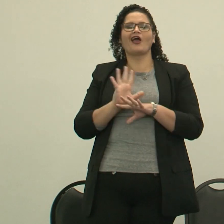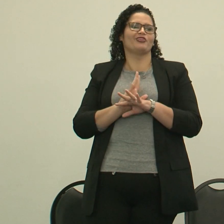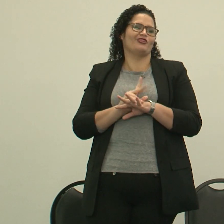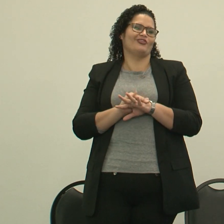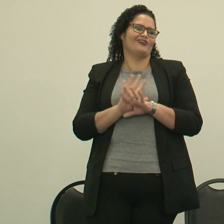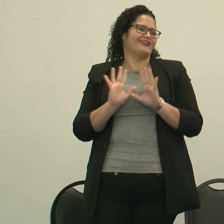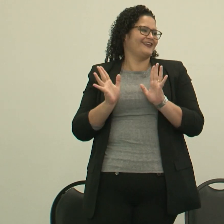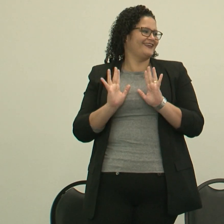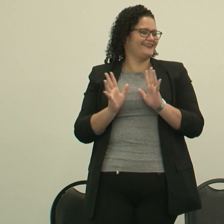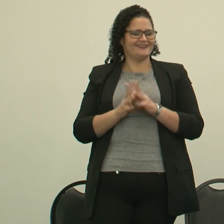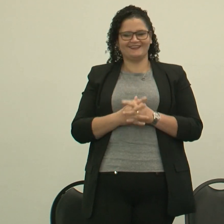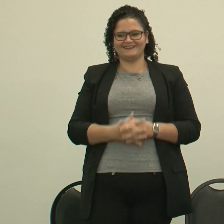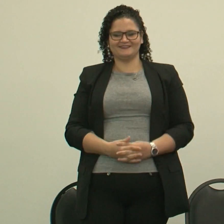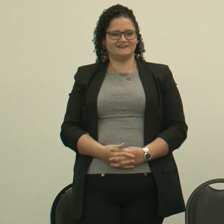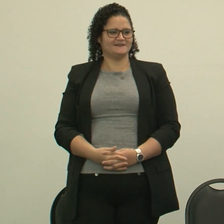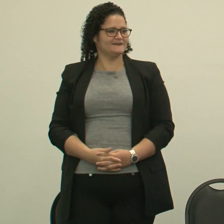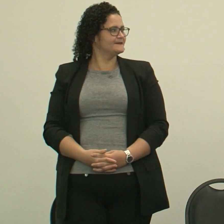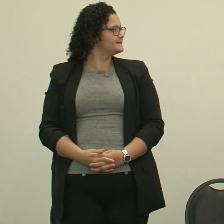Adorou a tirinha.